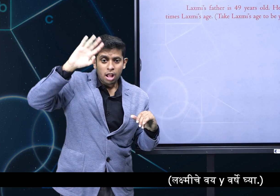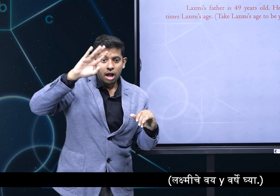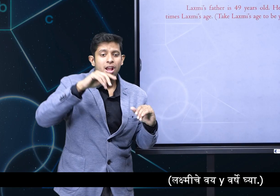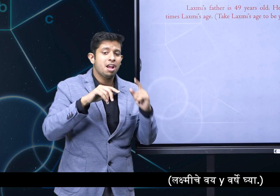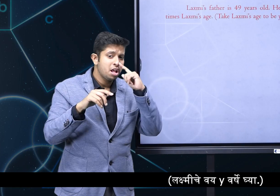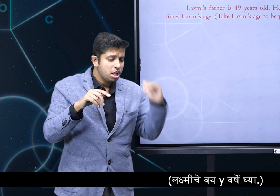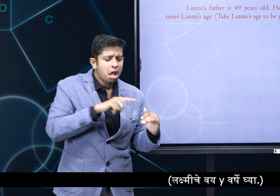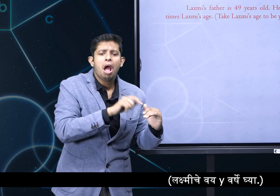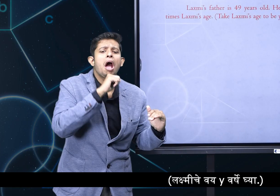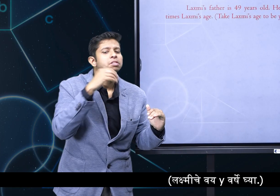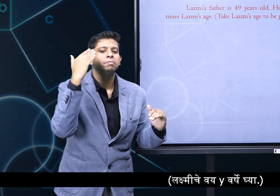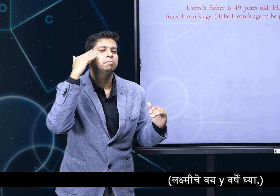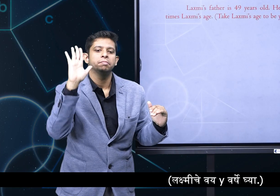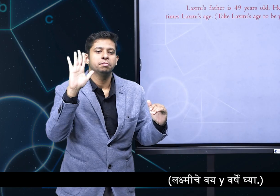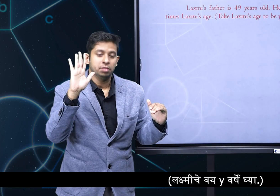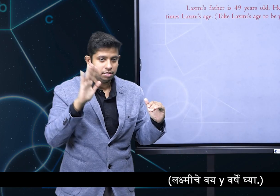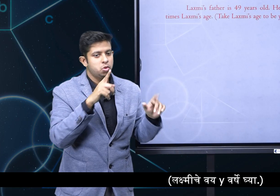लक्ष्मीचं वय y वर्ष घ्या.